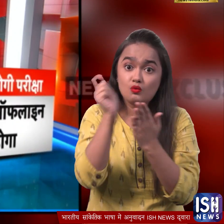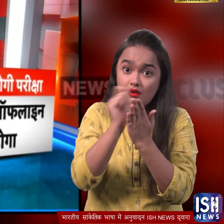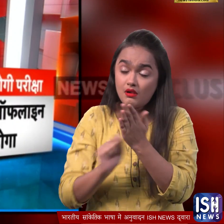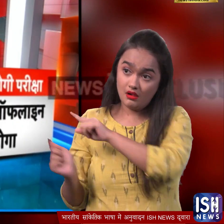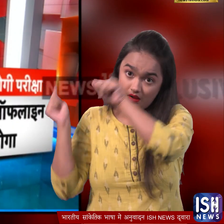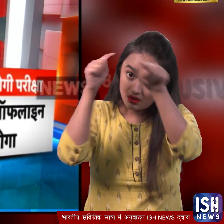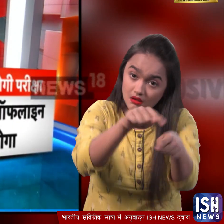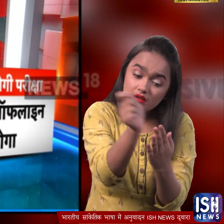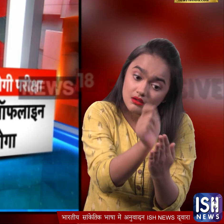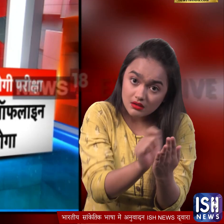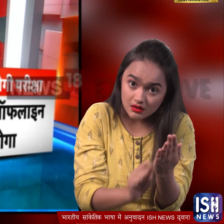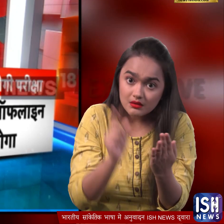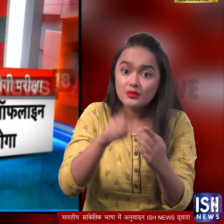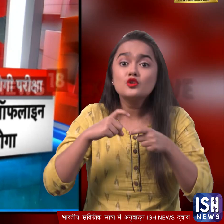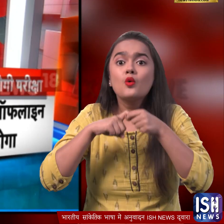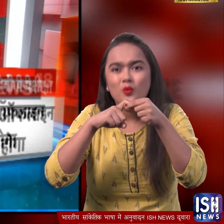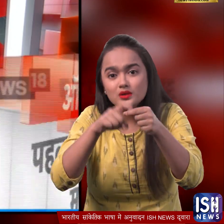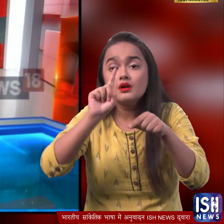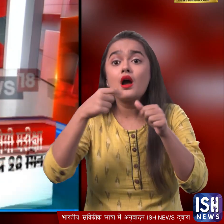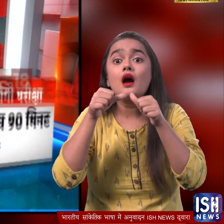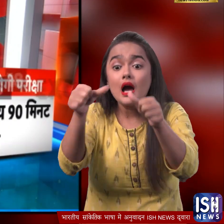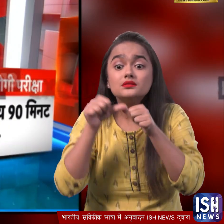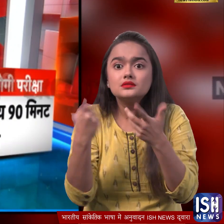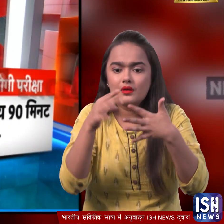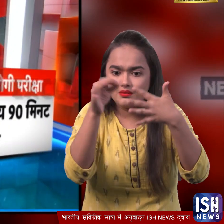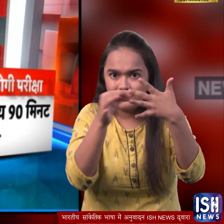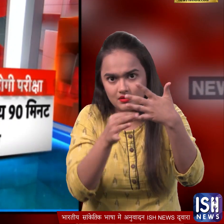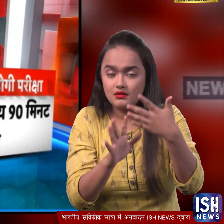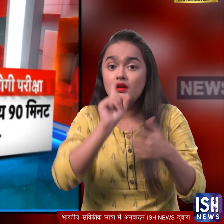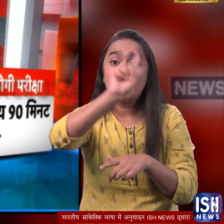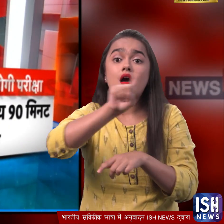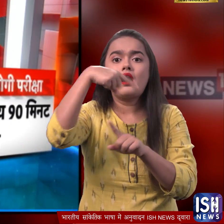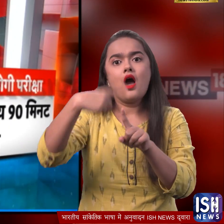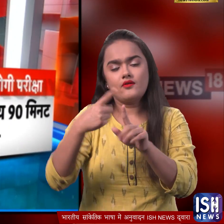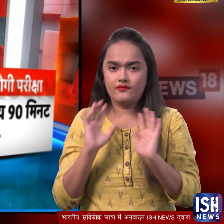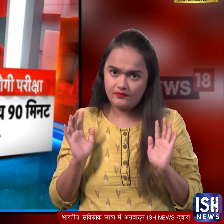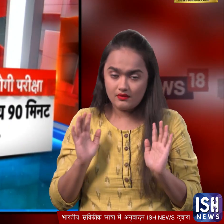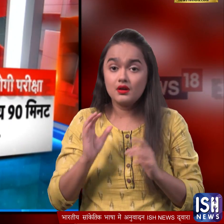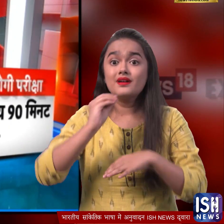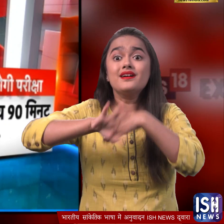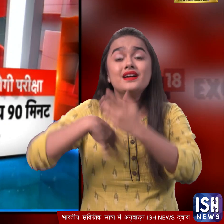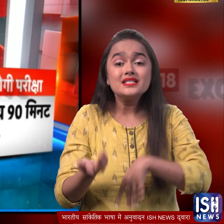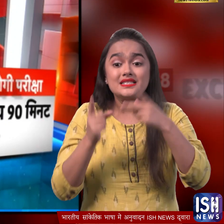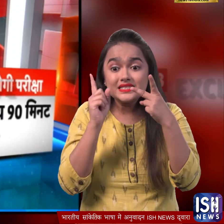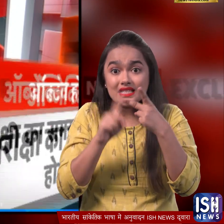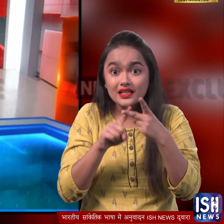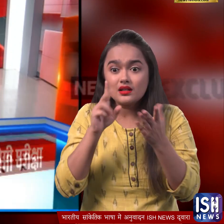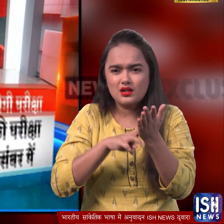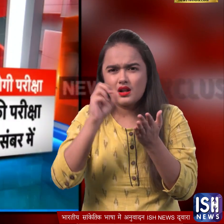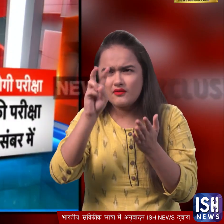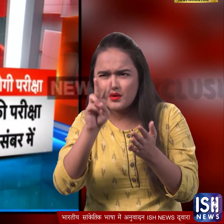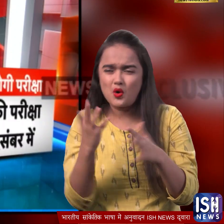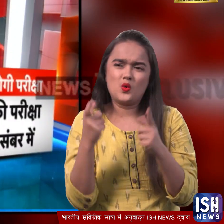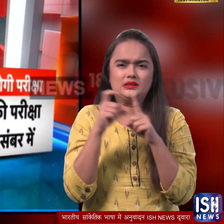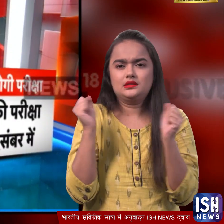परीक्षा केंद्र पर जाकर एग्जाम देना होगा, जिसमें उनसे ऑब्जेक्टिव टाइप सवाल पूछे जाएंगे और परीक्षा का समय 90 मिनट होगा। पहले चरण की परीक्षा